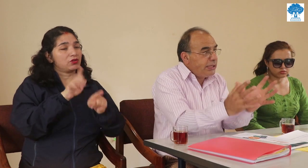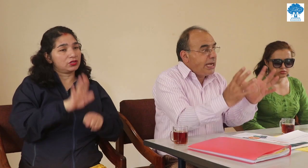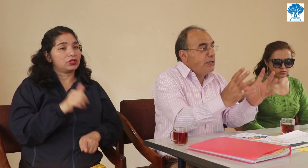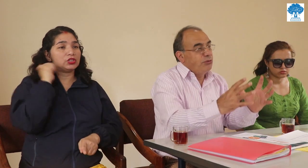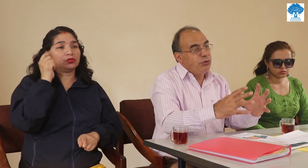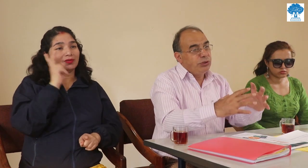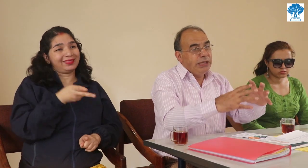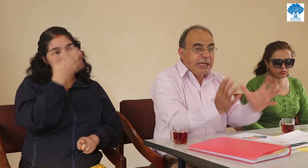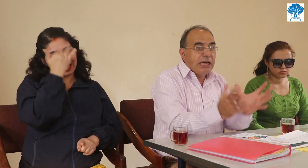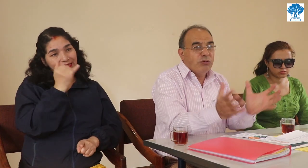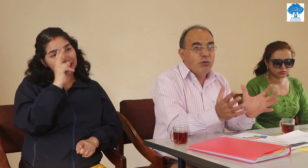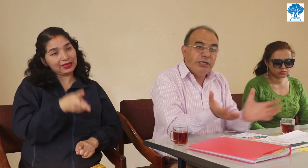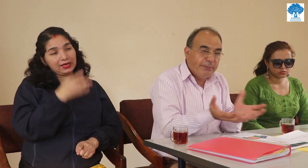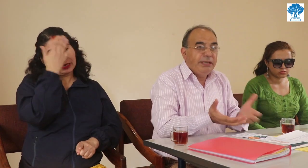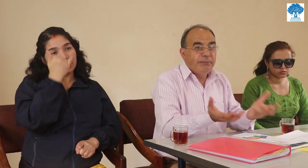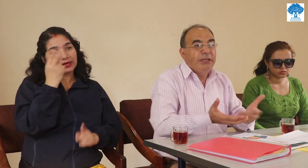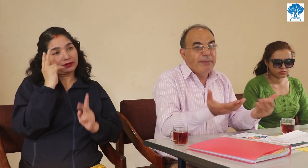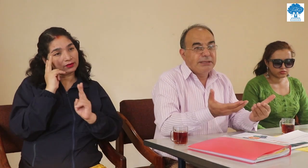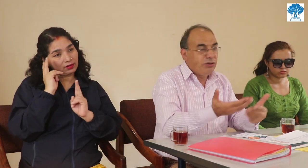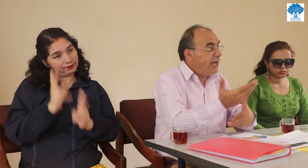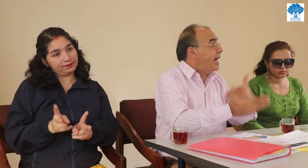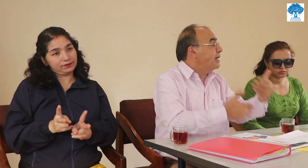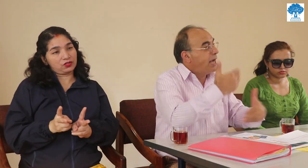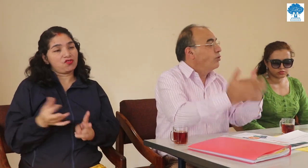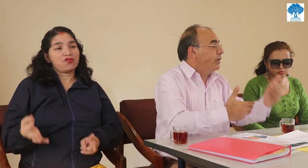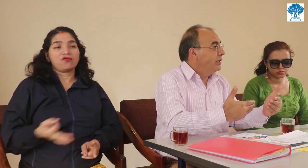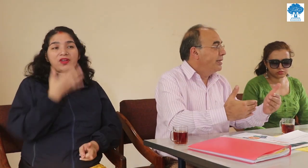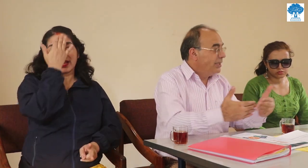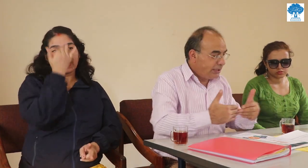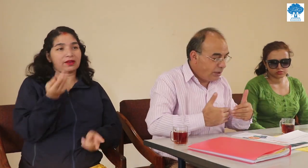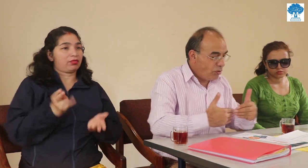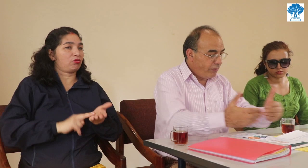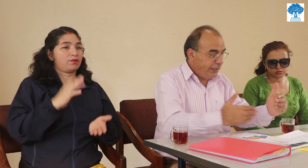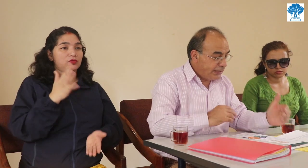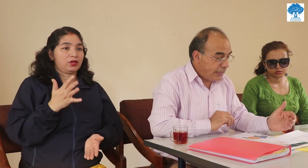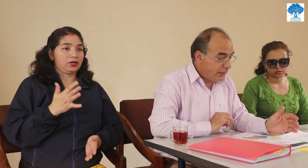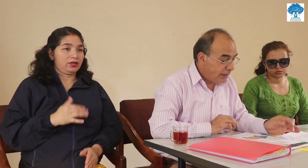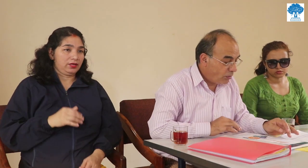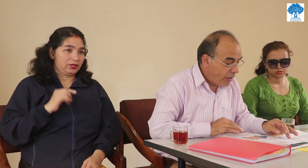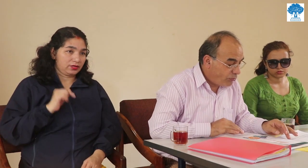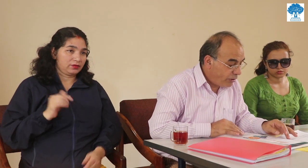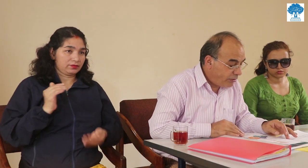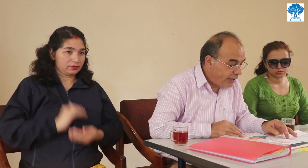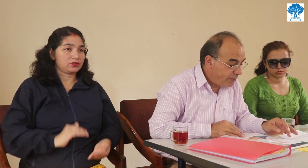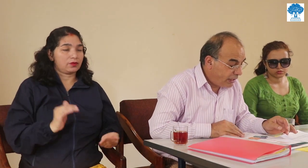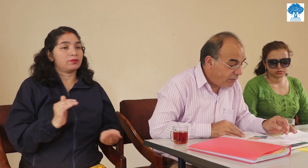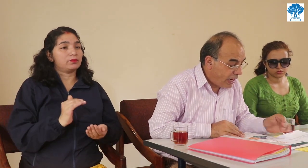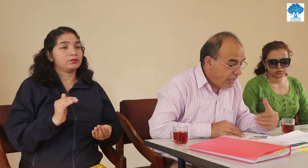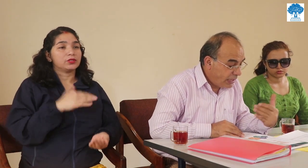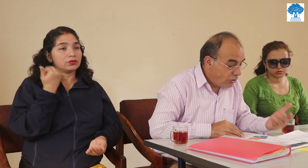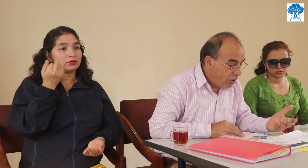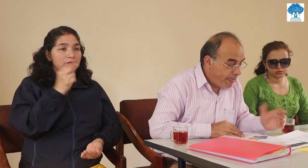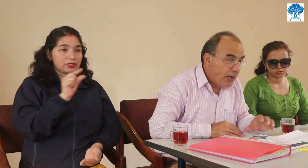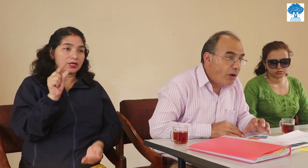हिजो जे कारणहरू थियो त्यही कारणहरू अहिले पनि विद्यमान छ, नयाँ कारण आएको हो. त्यसैले लट अफ थिङ्स द्याट वी हेभ टु एड्रेस भन्ने